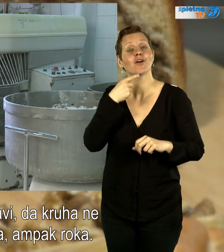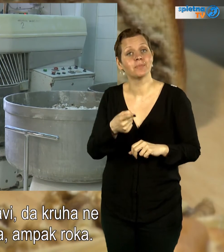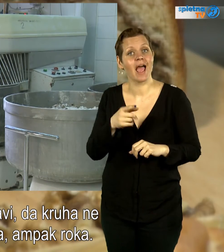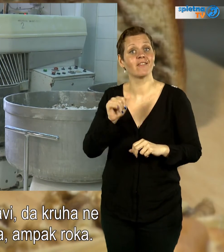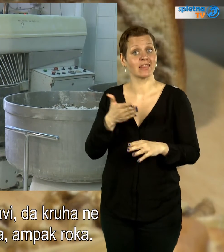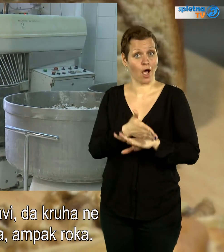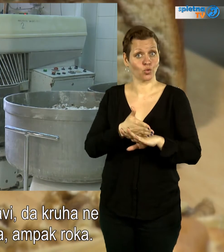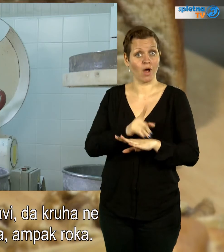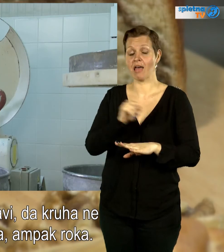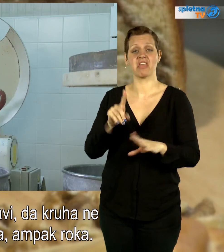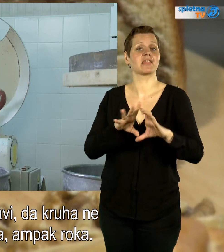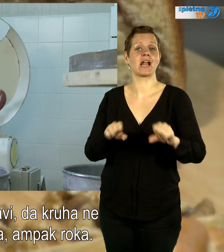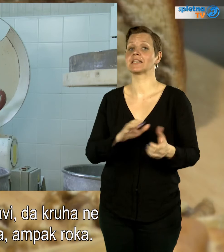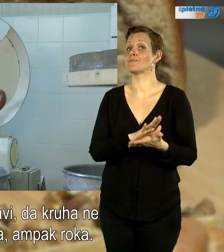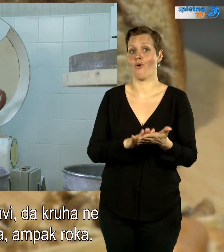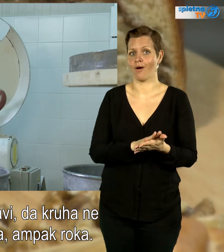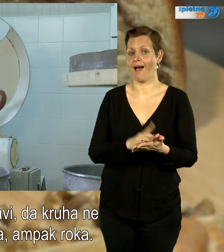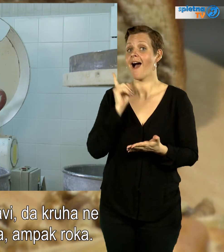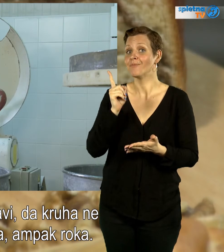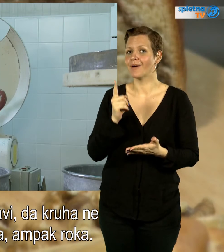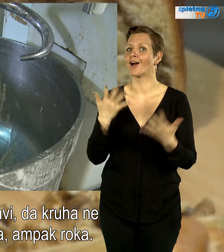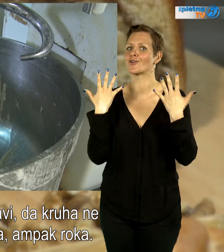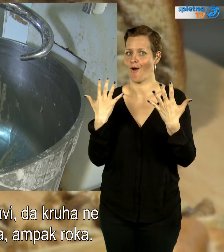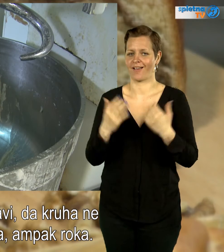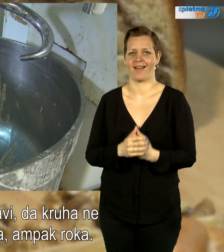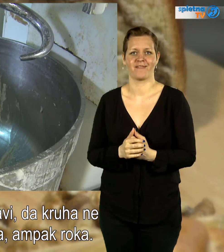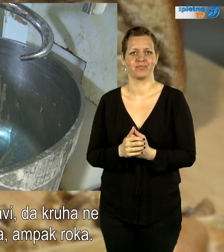Pregovor pravi, da kruha ne naredi moka, ampak roka.